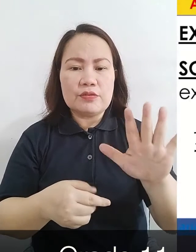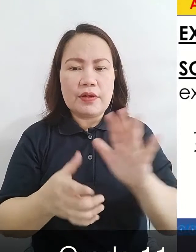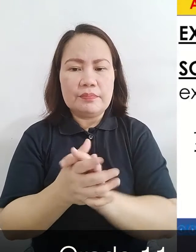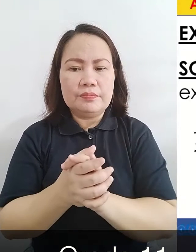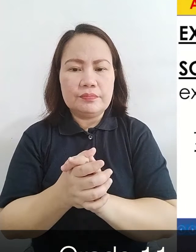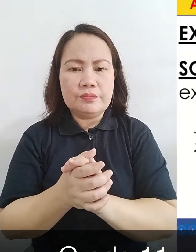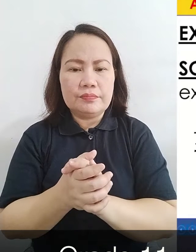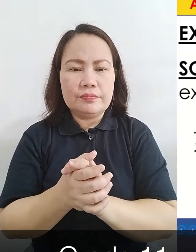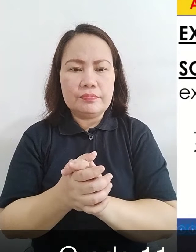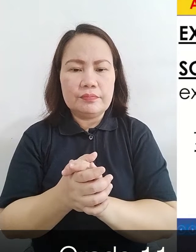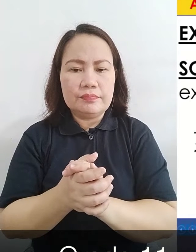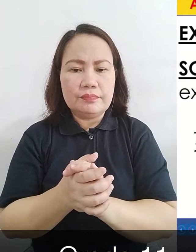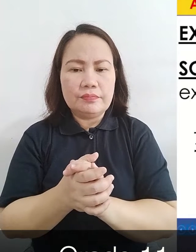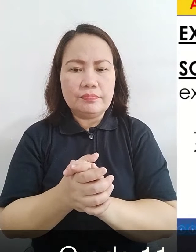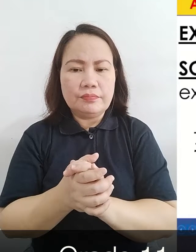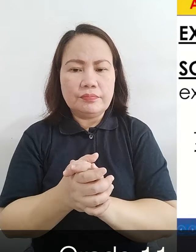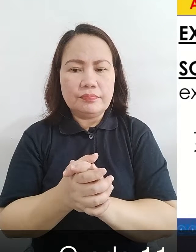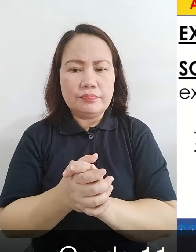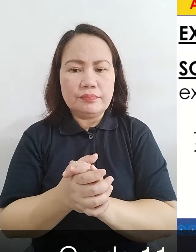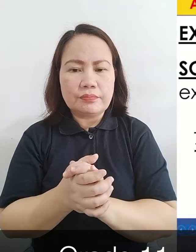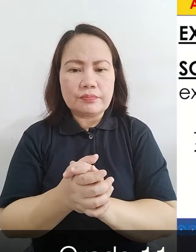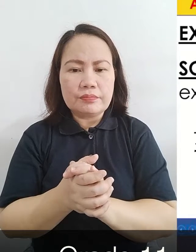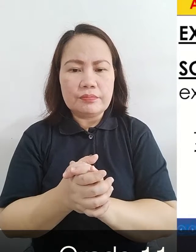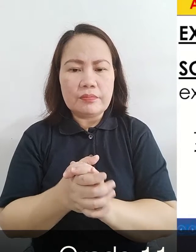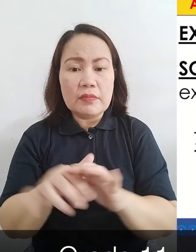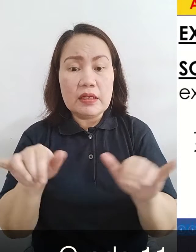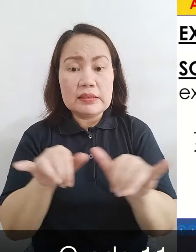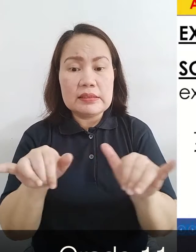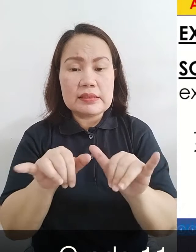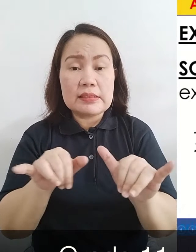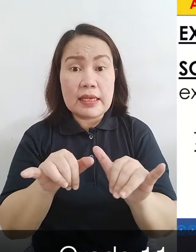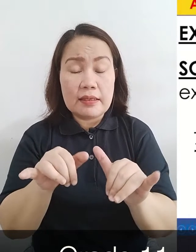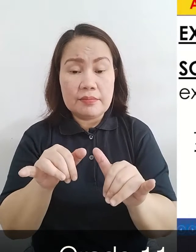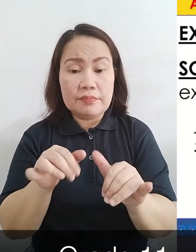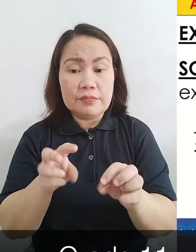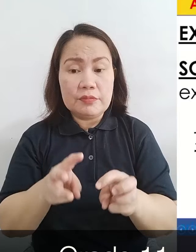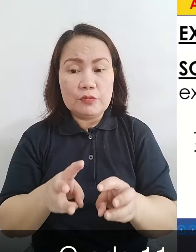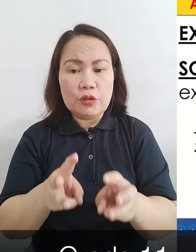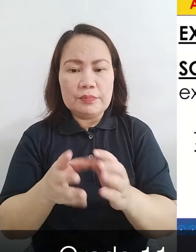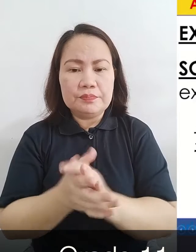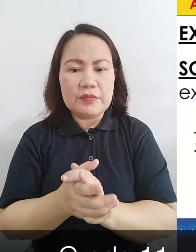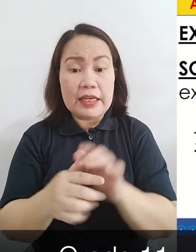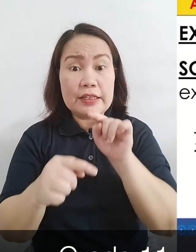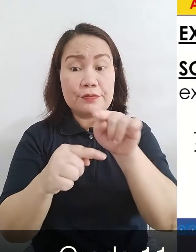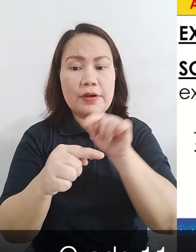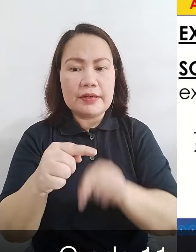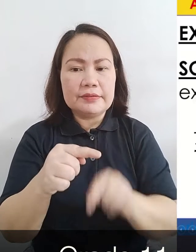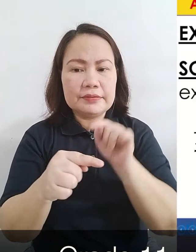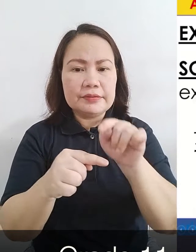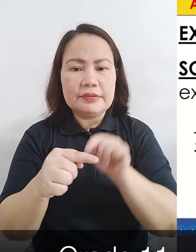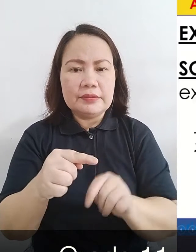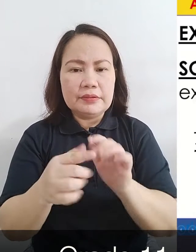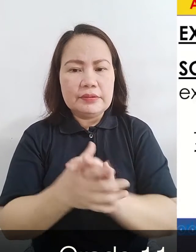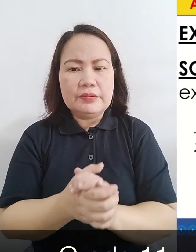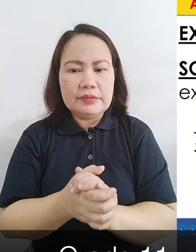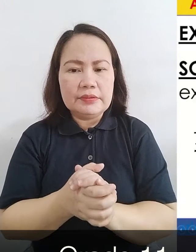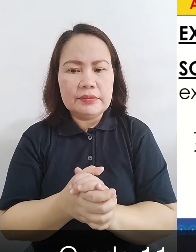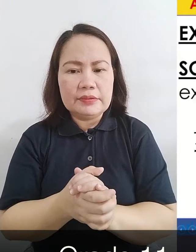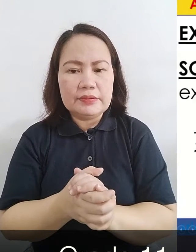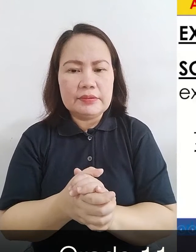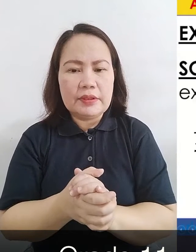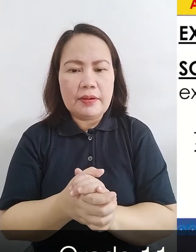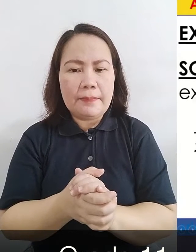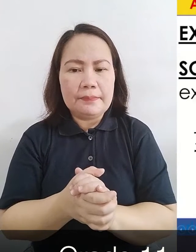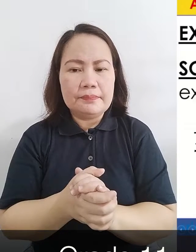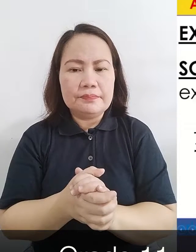Okay. So dito in-expand na natin yung sagot. So same process kanina. So